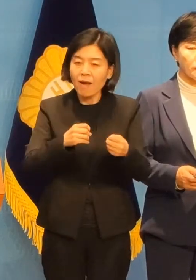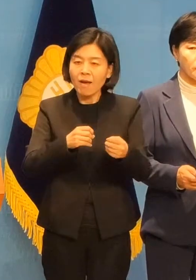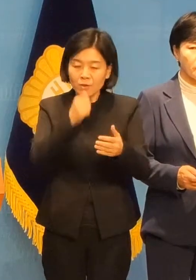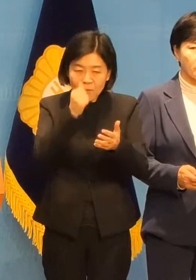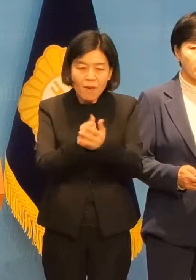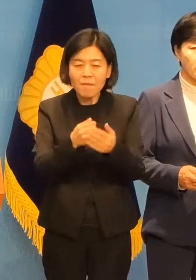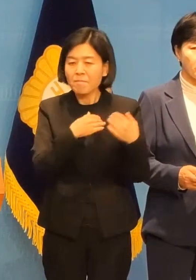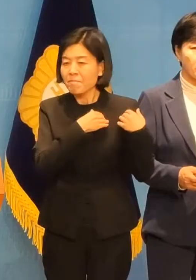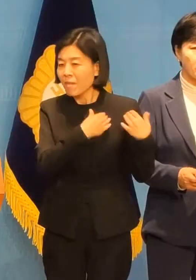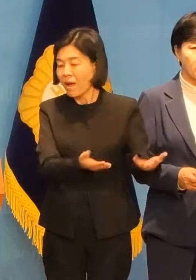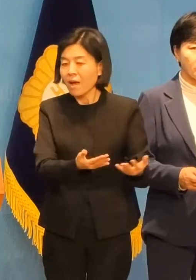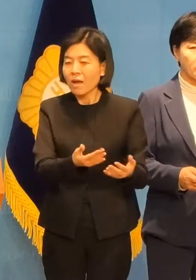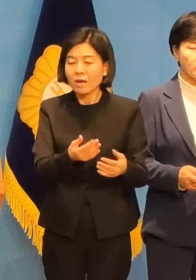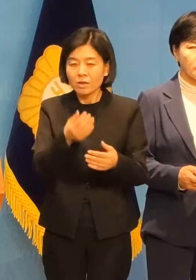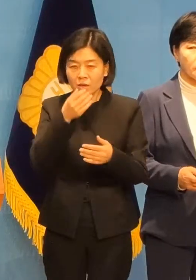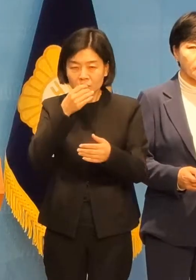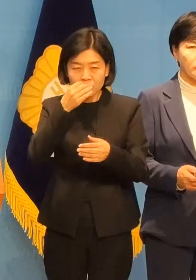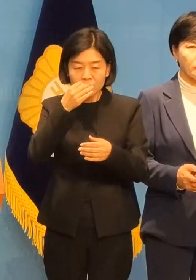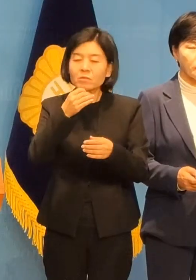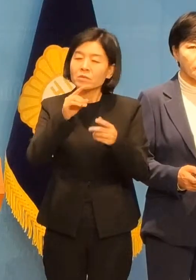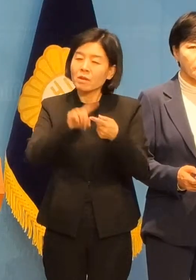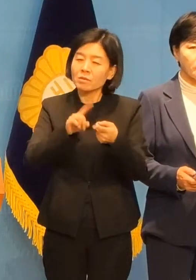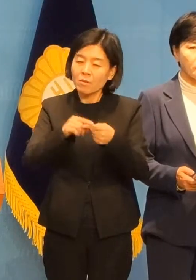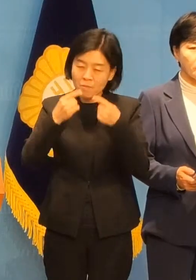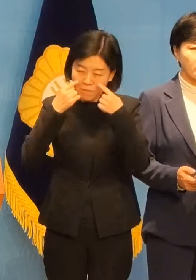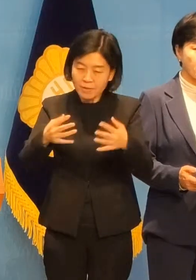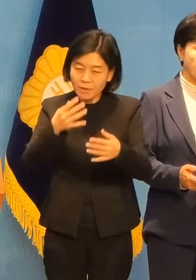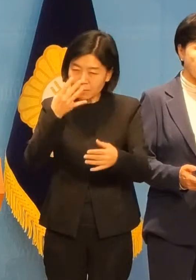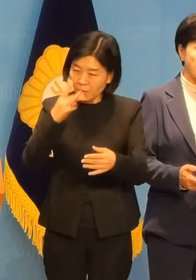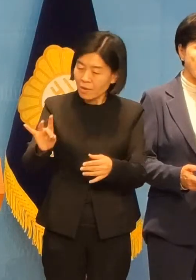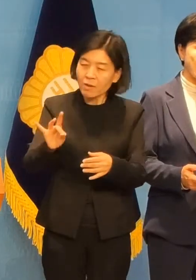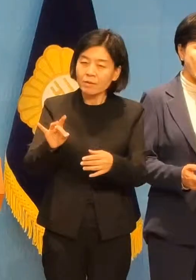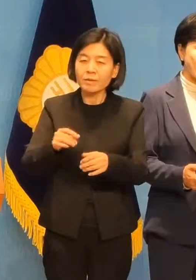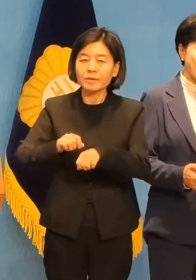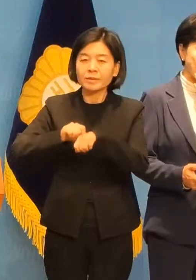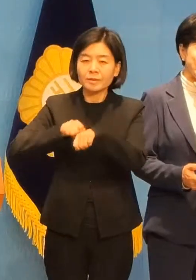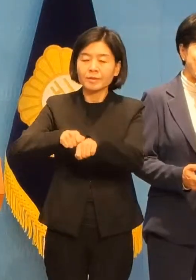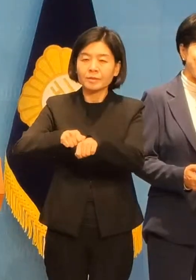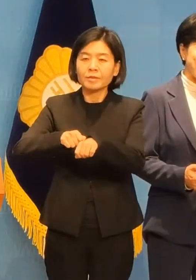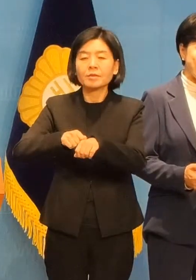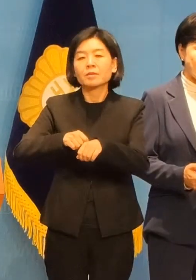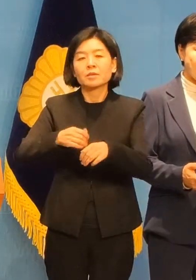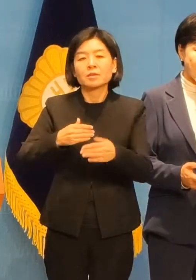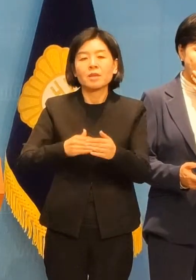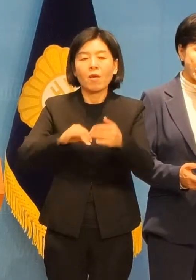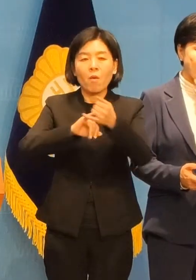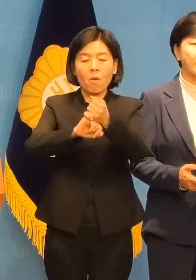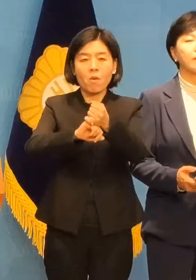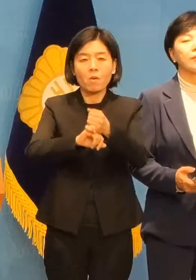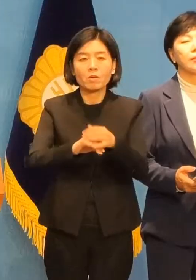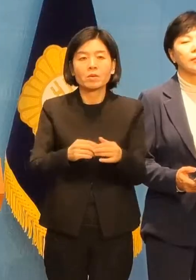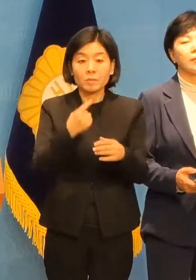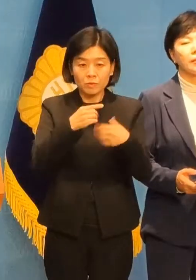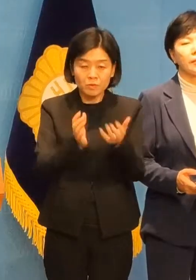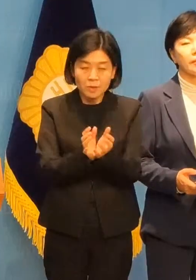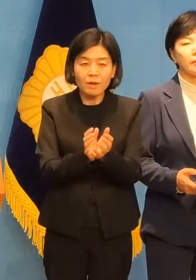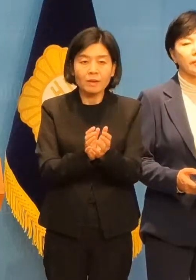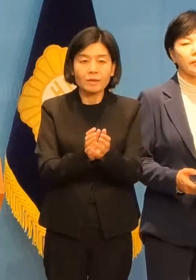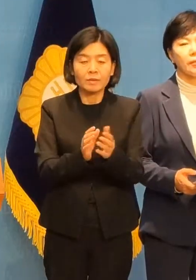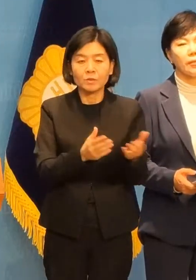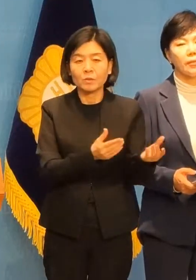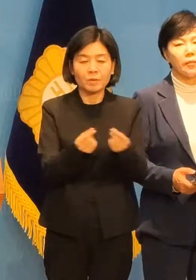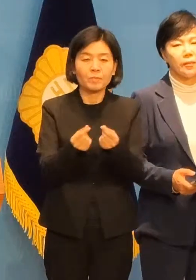대응해 나가겠습니다. 2025년 11월 14일 더불어민주당 3대 특검 종합대응 특별위원회